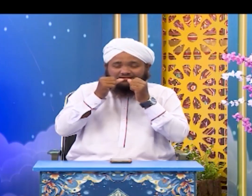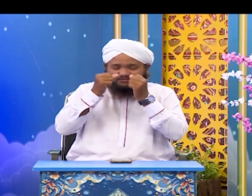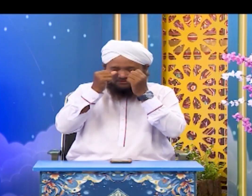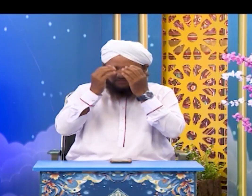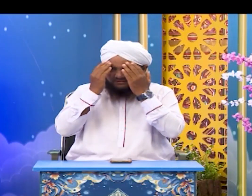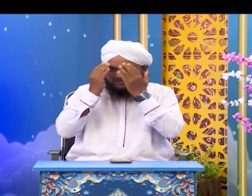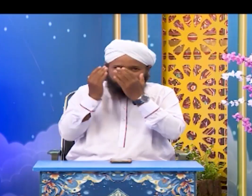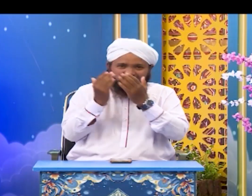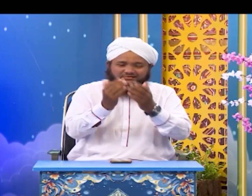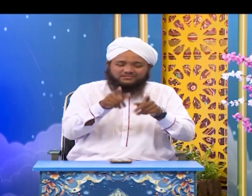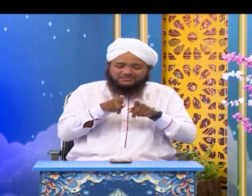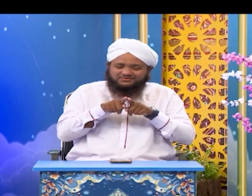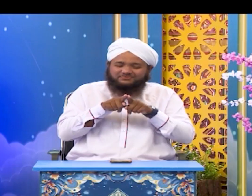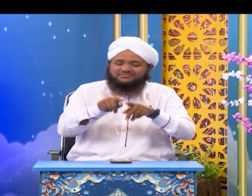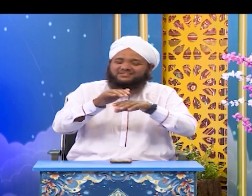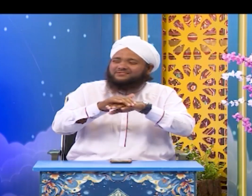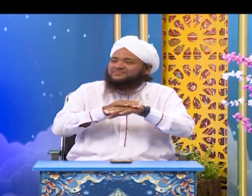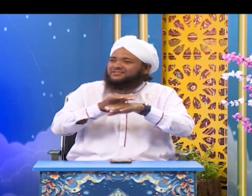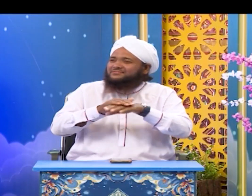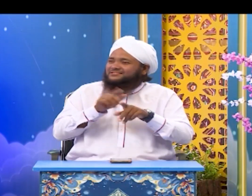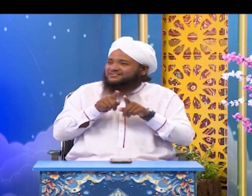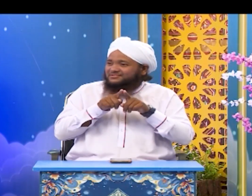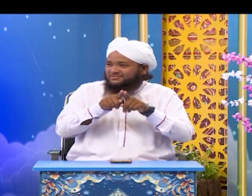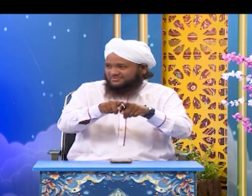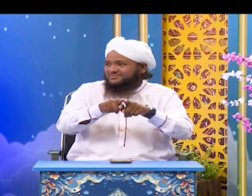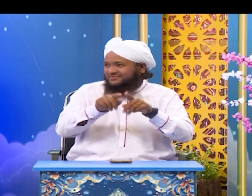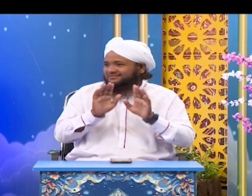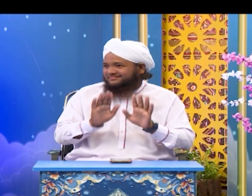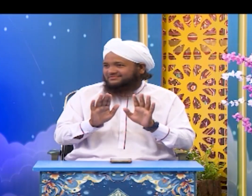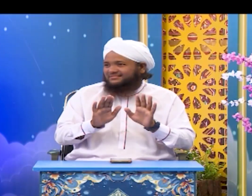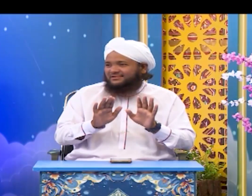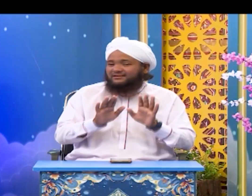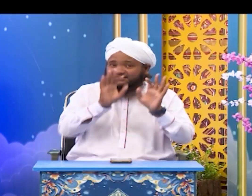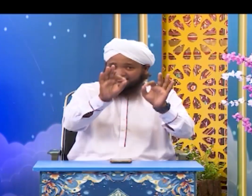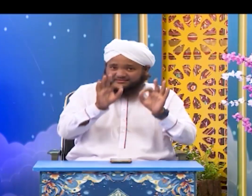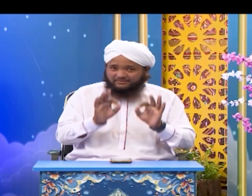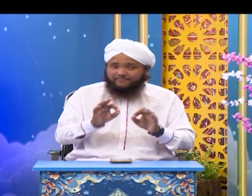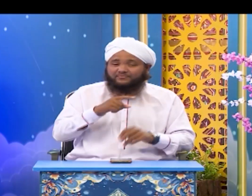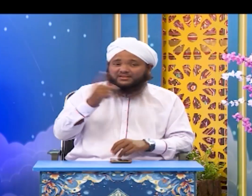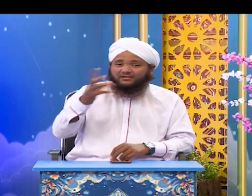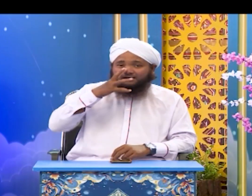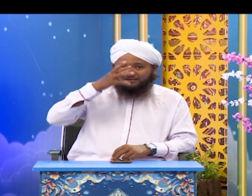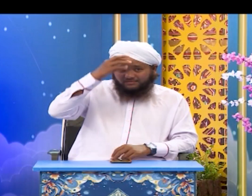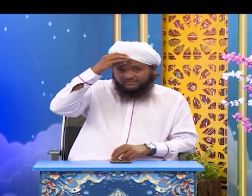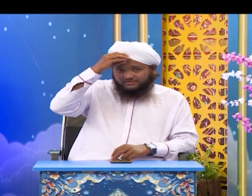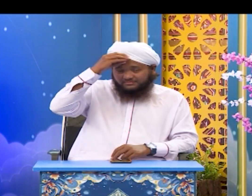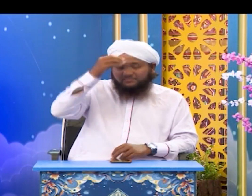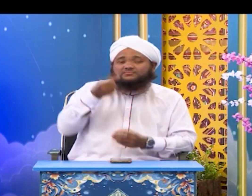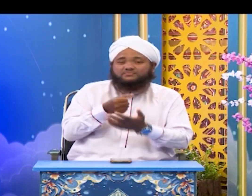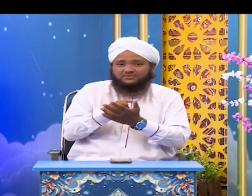وآلہ وسلم کی پیاری پیاری سنت مبارکہ ہے۔ لہٰذا والدین کو چاہیے کہ وہ بیٹیوں کی پیدائش